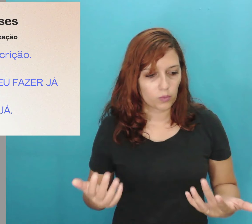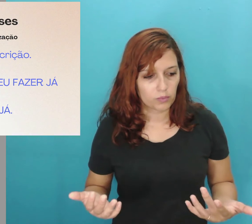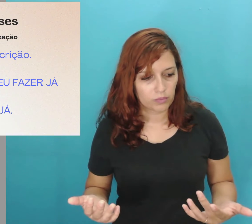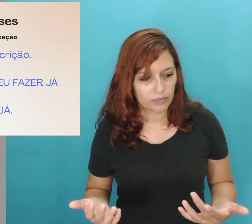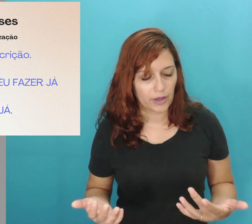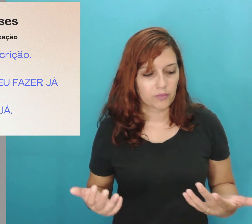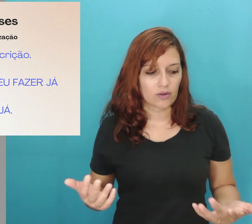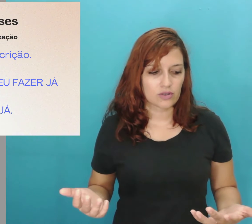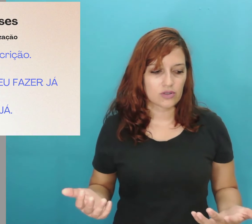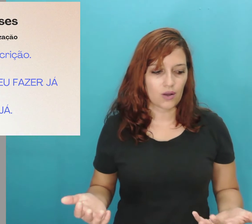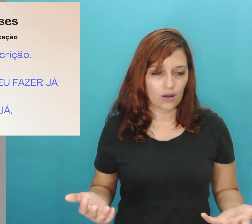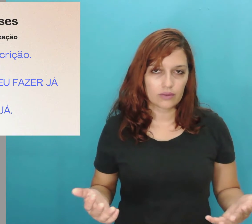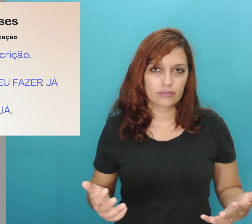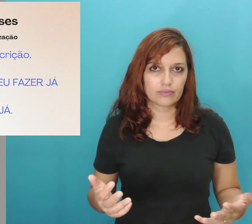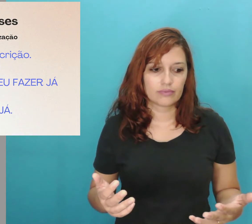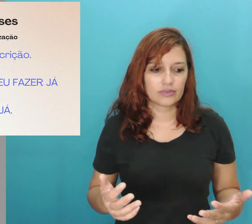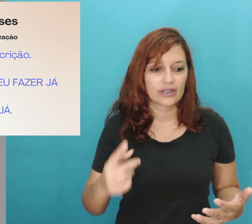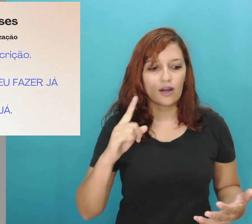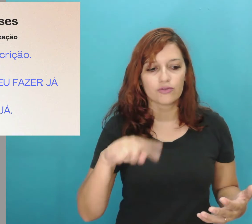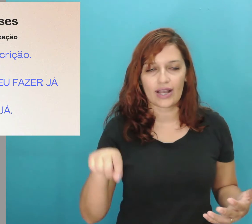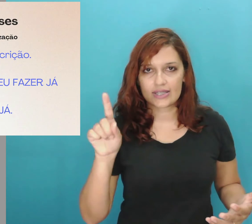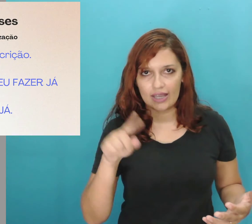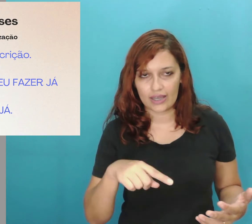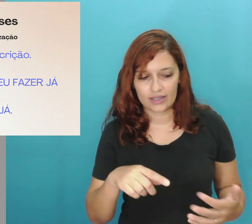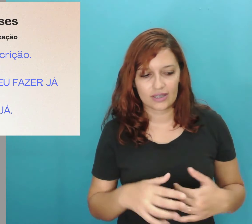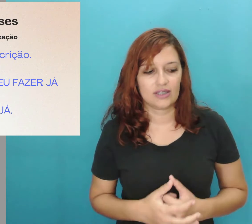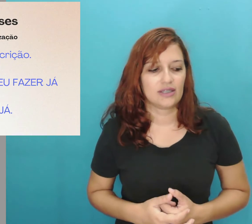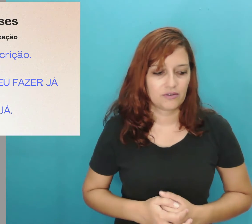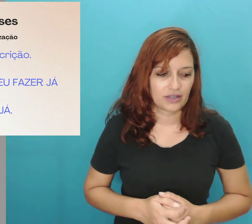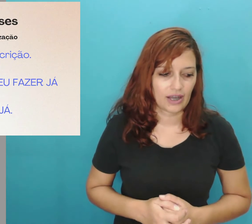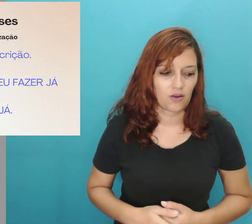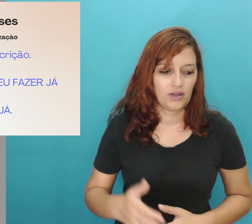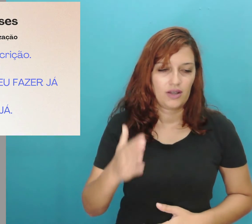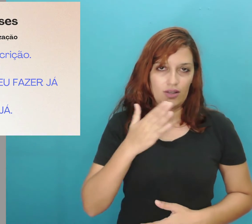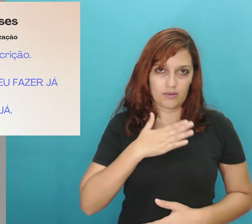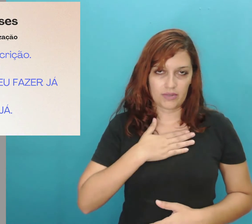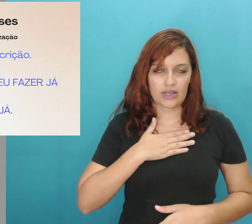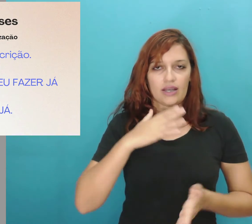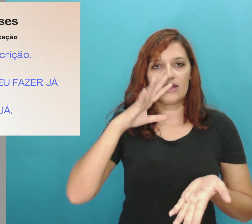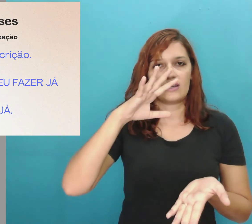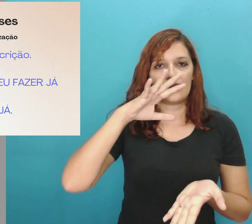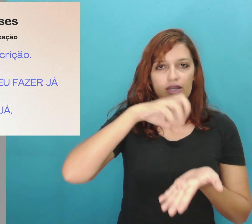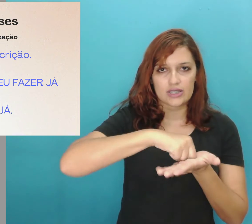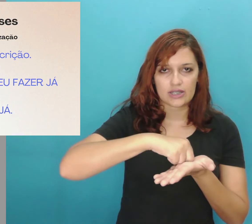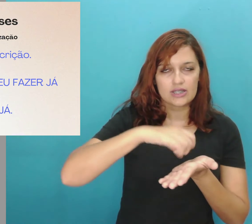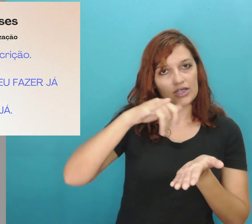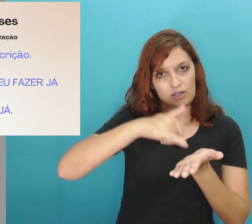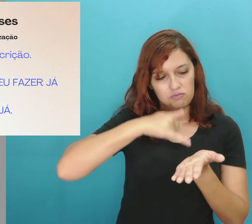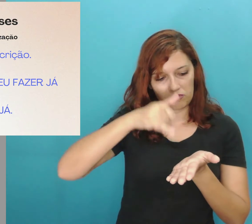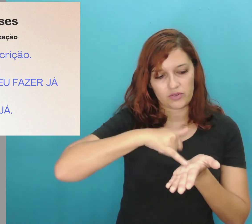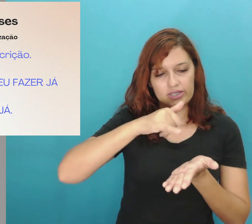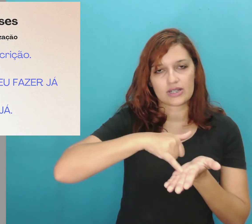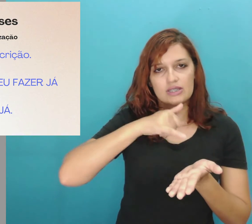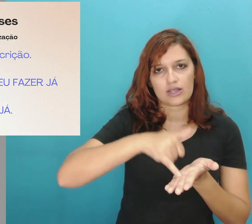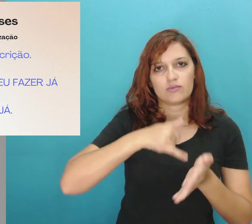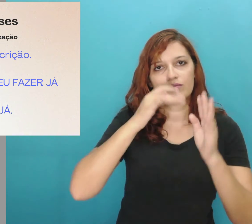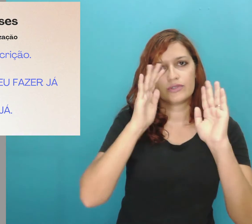Ou eu posso só tirar o fazer e ficar, ó, minha inscrição,